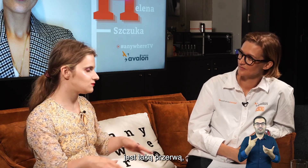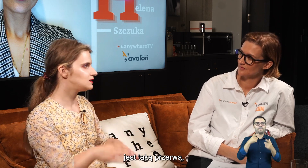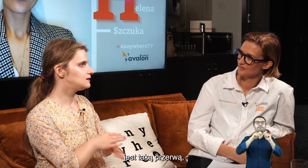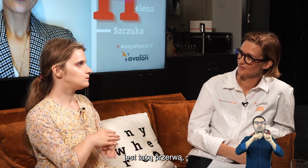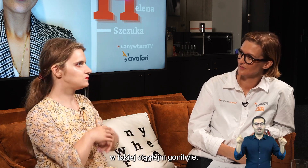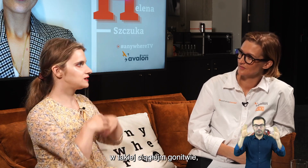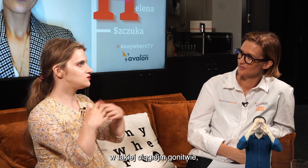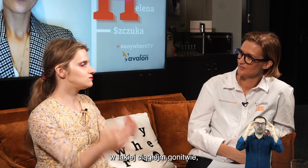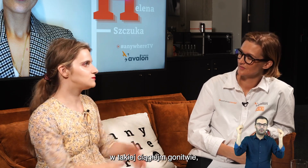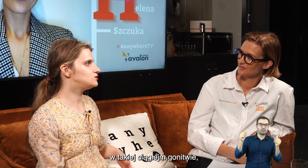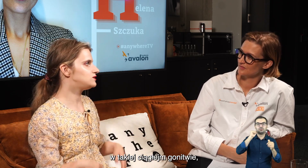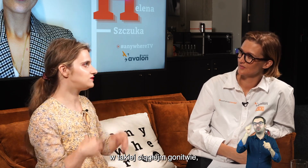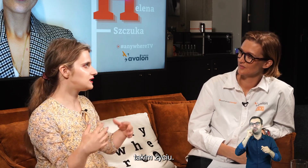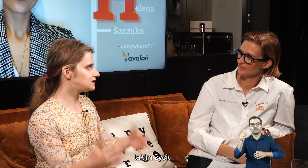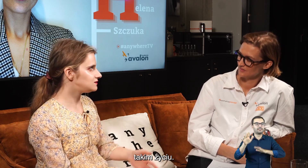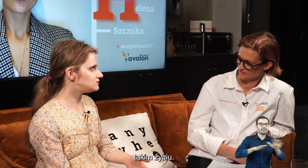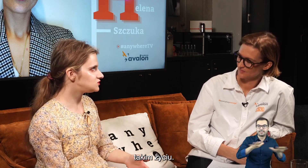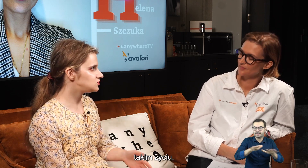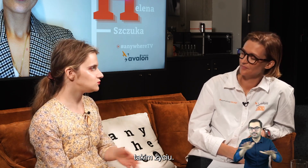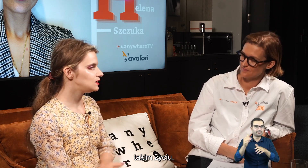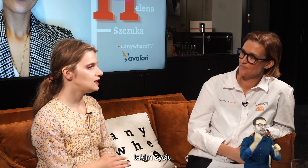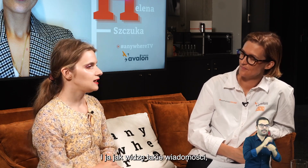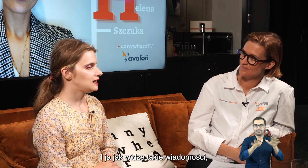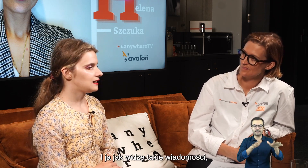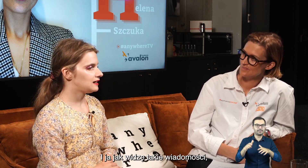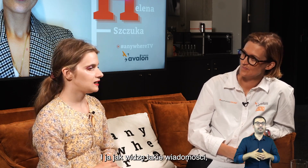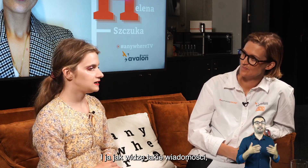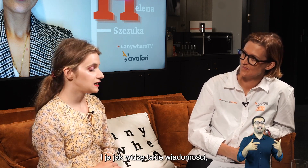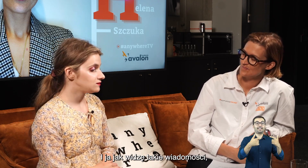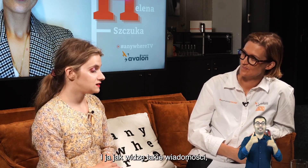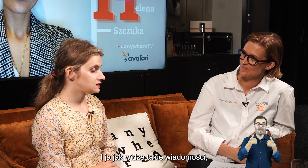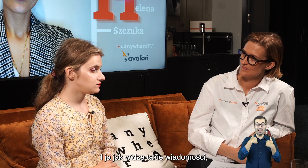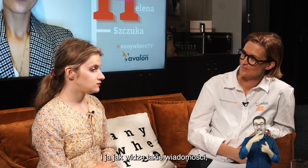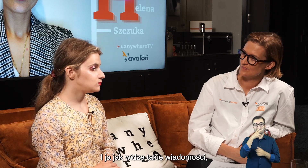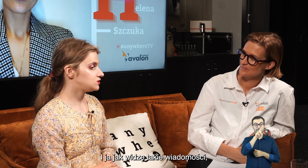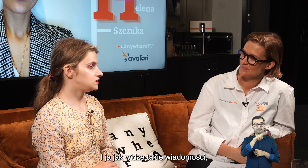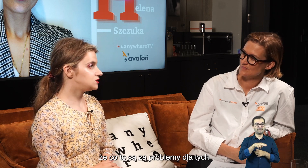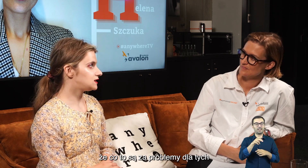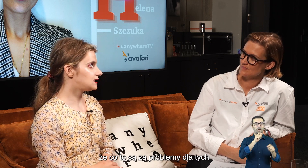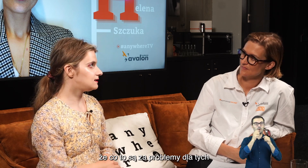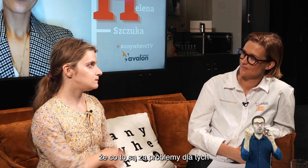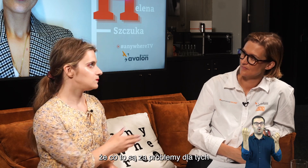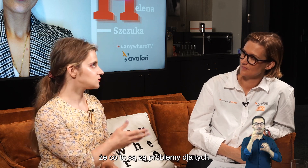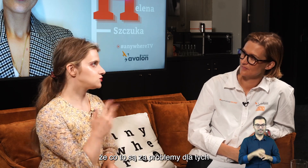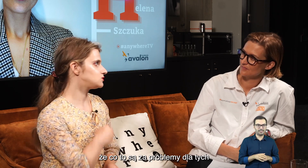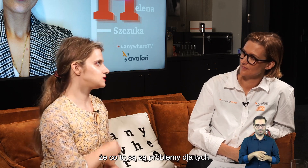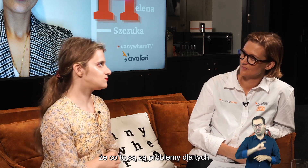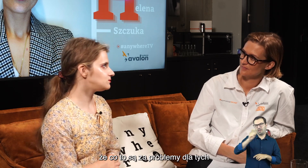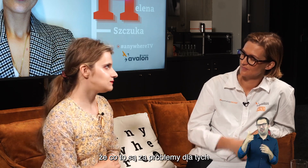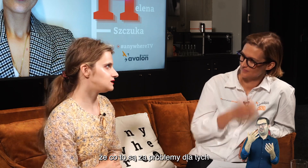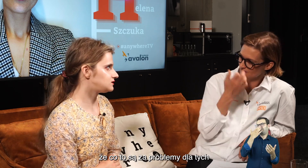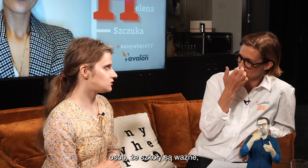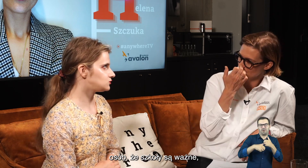przerwą, takim ciągłym gonitwie, dokładnie, takim życiu. I ja jak widzę takie wiadomości, że co to są